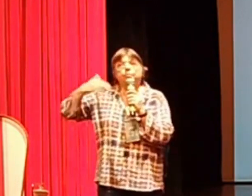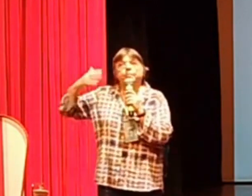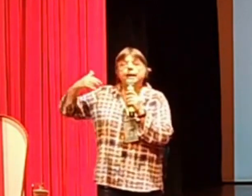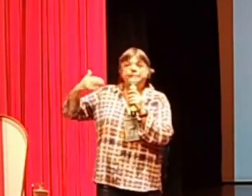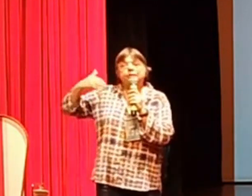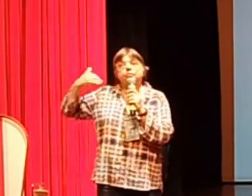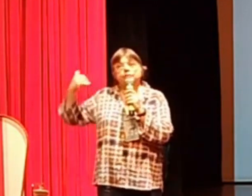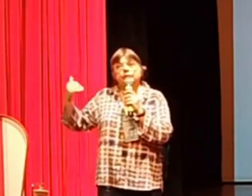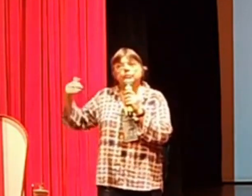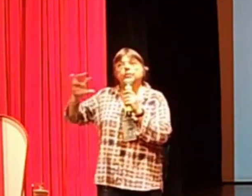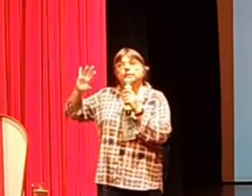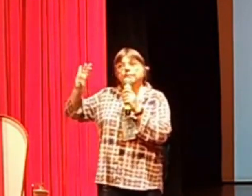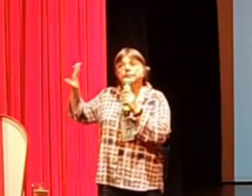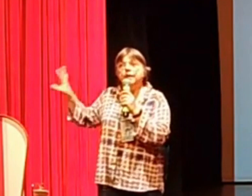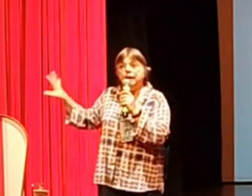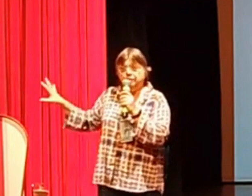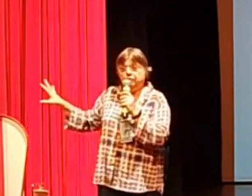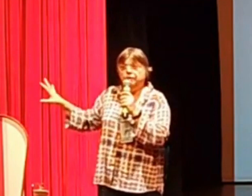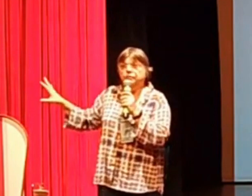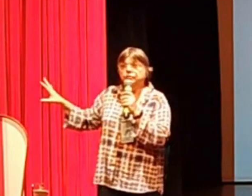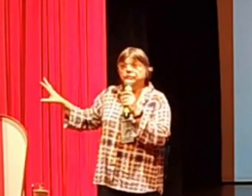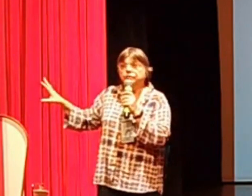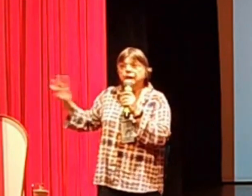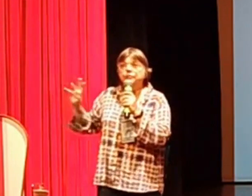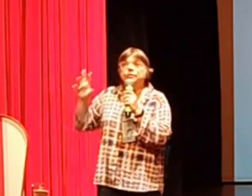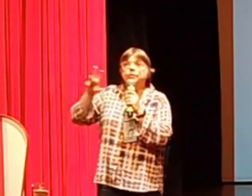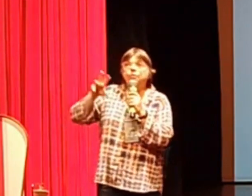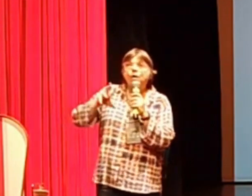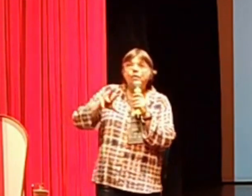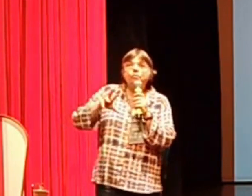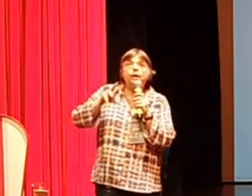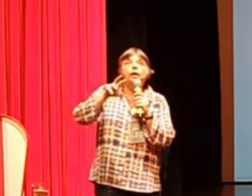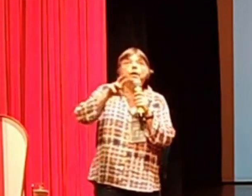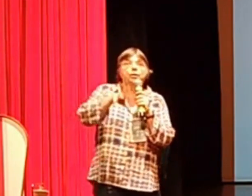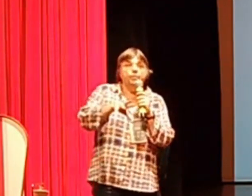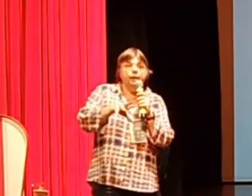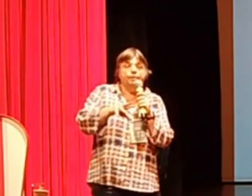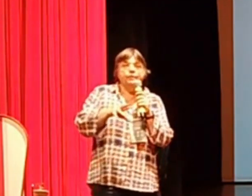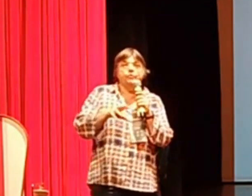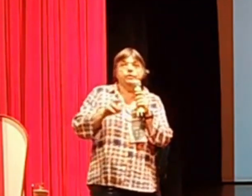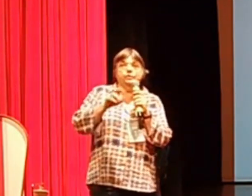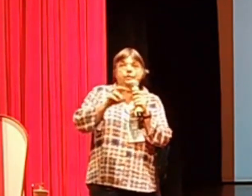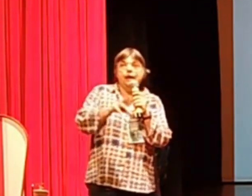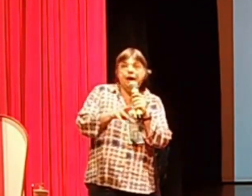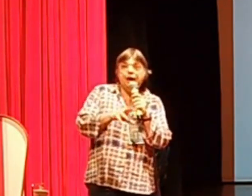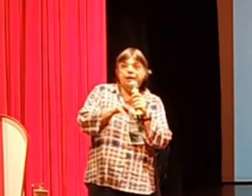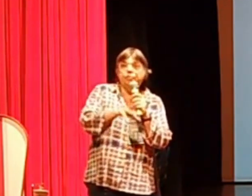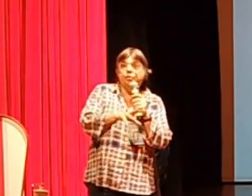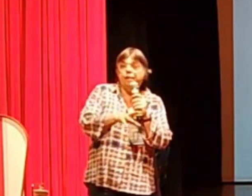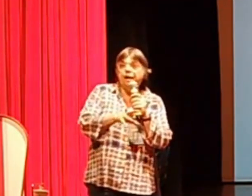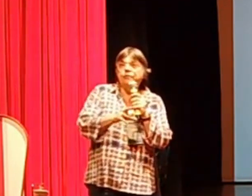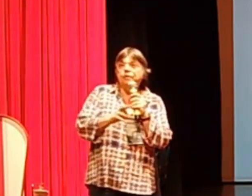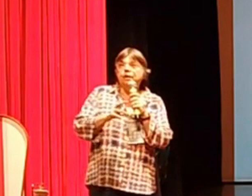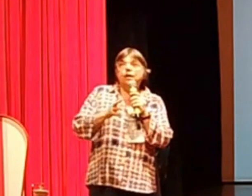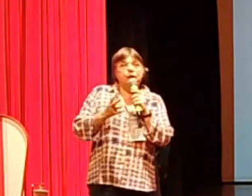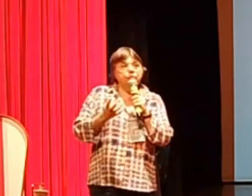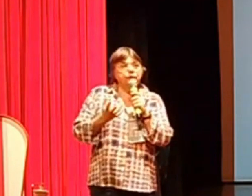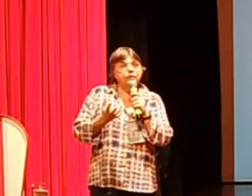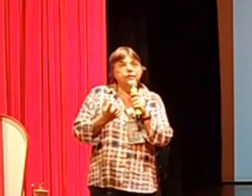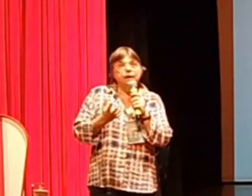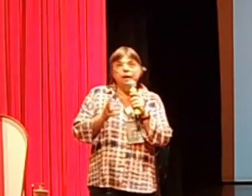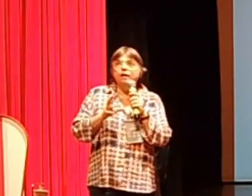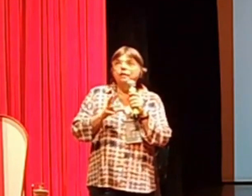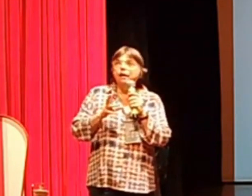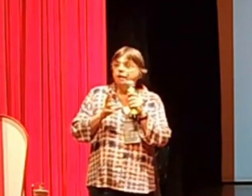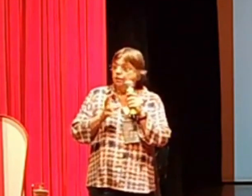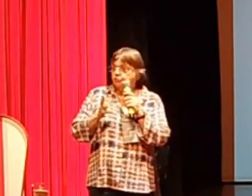que sou pesquisadora mais da área de ciências sociais, quando eu olho uma pesquisa na área biomédica, eu tenho